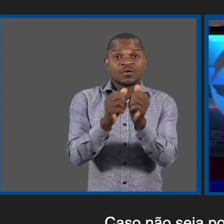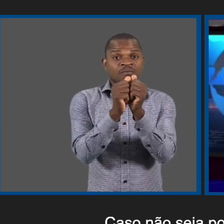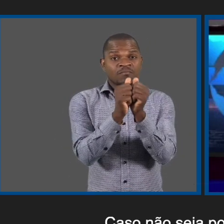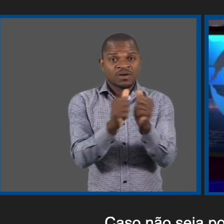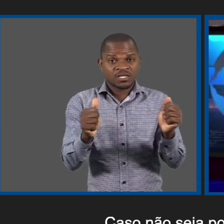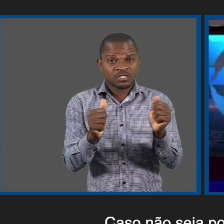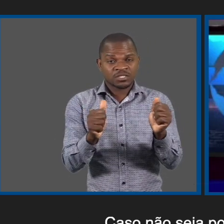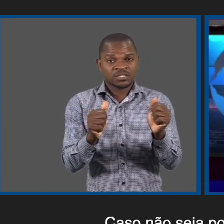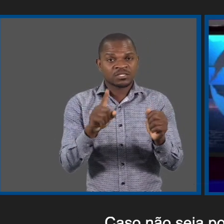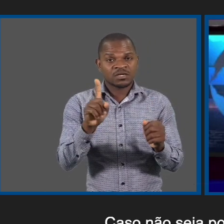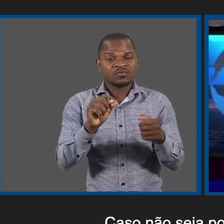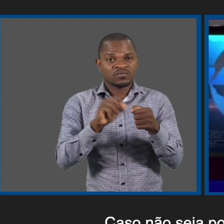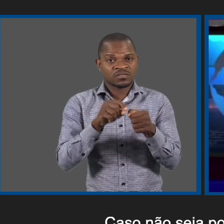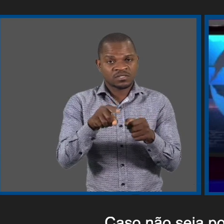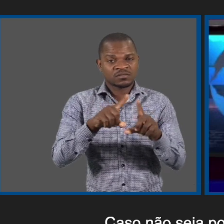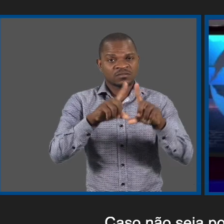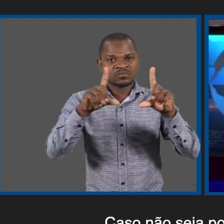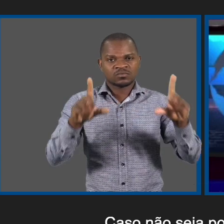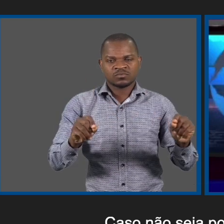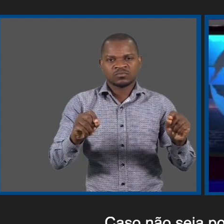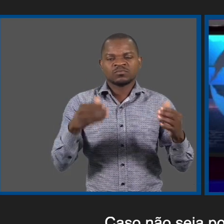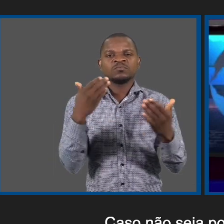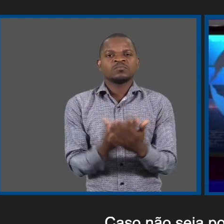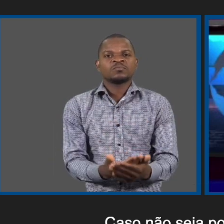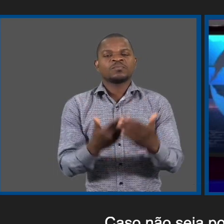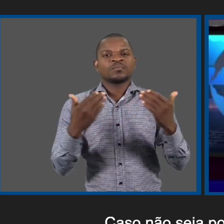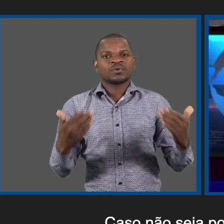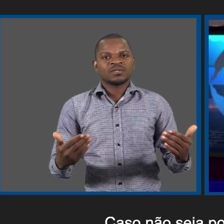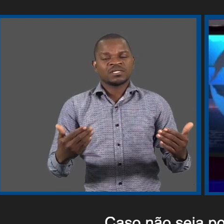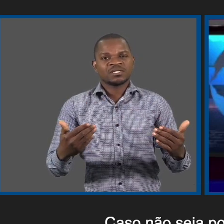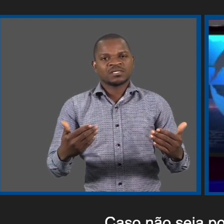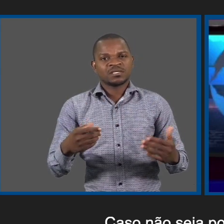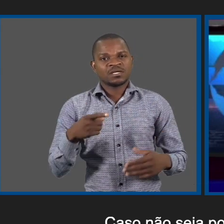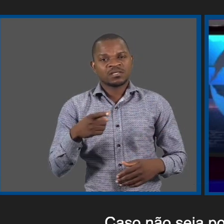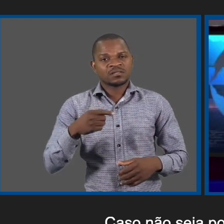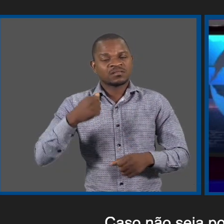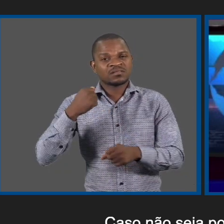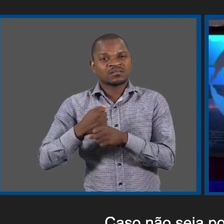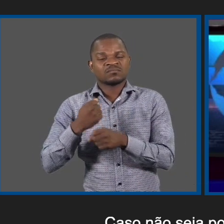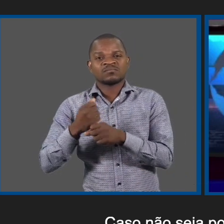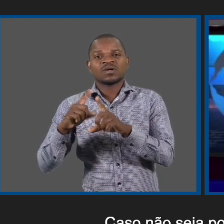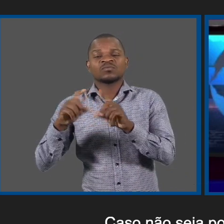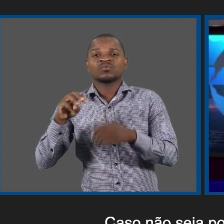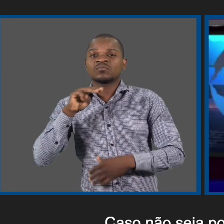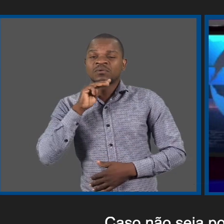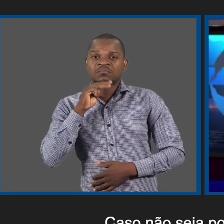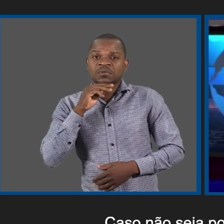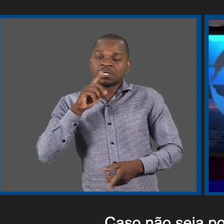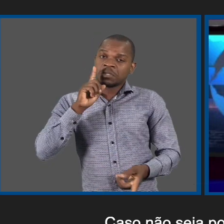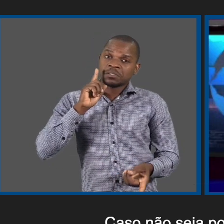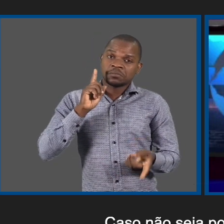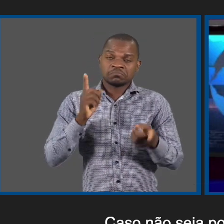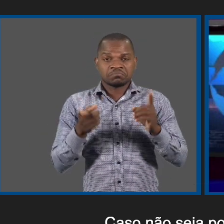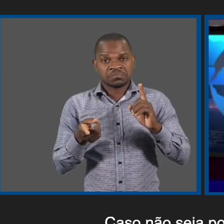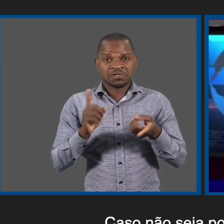Caso isso não for possível, porque o trabalho da mãe